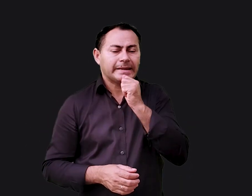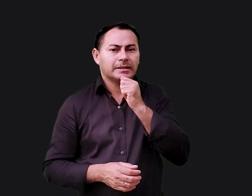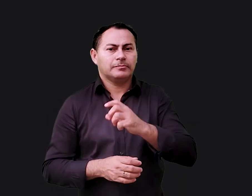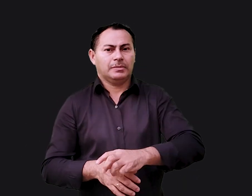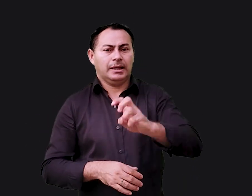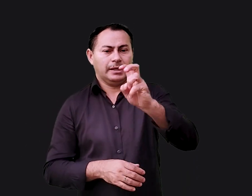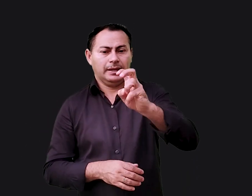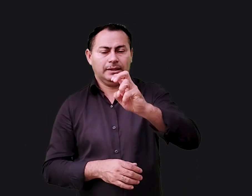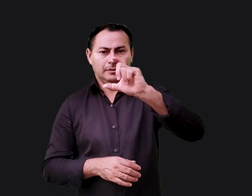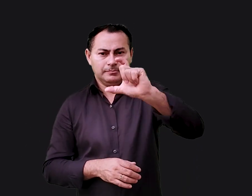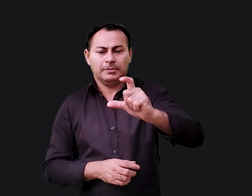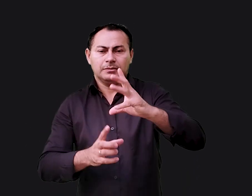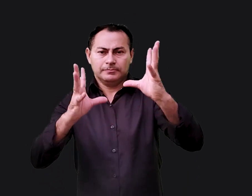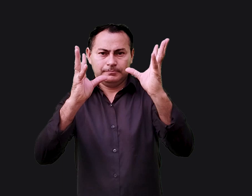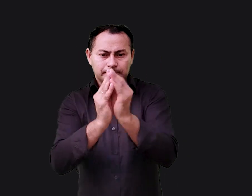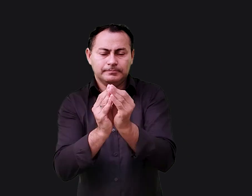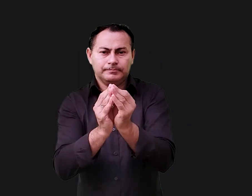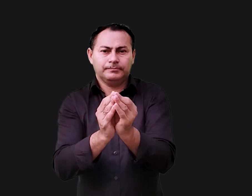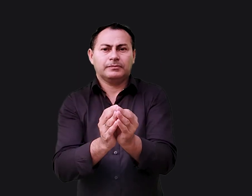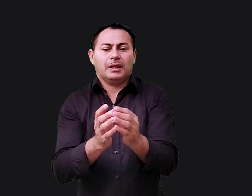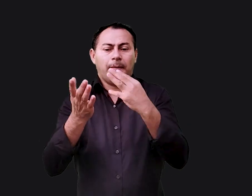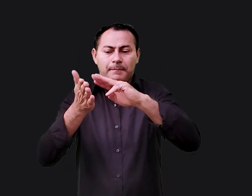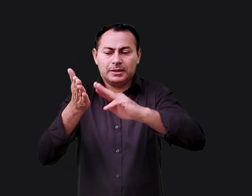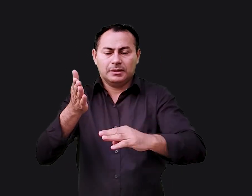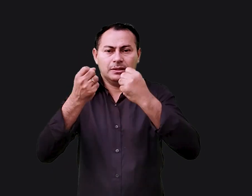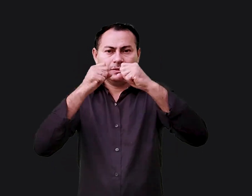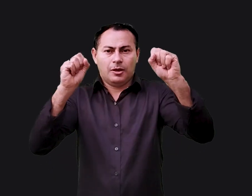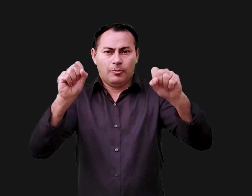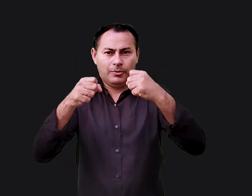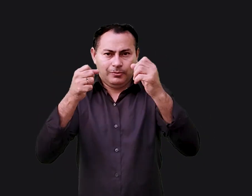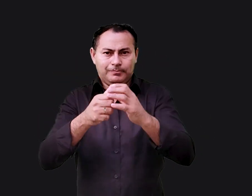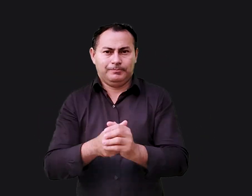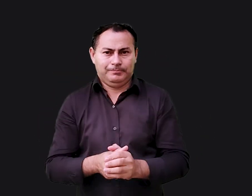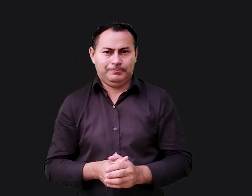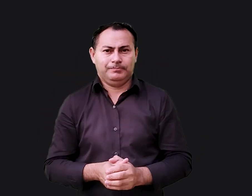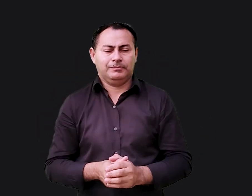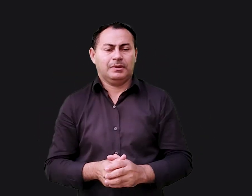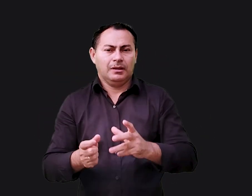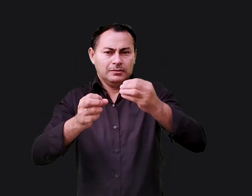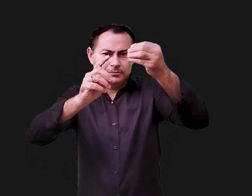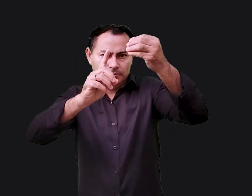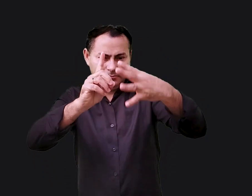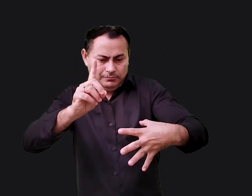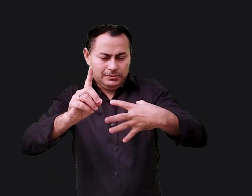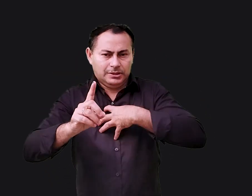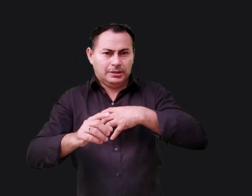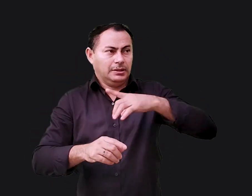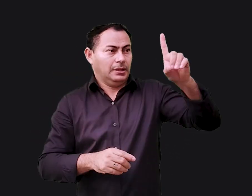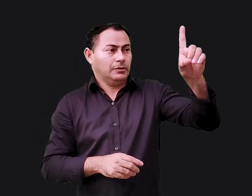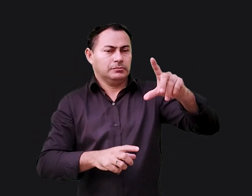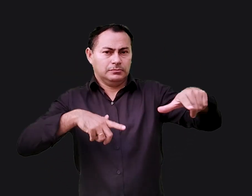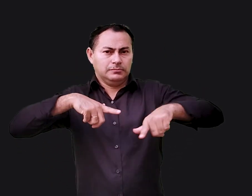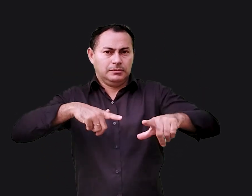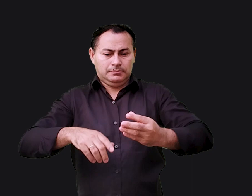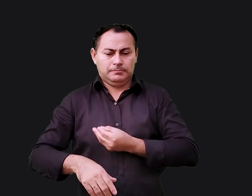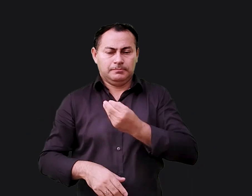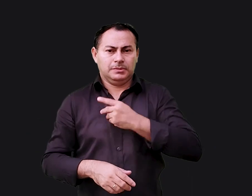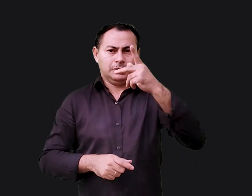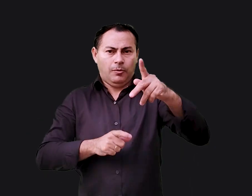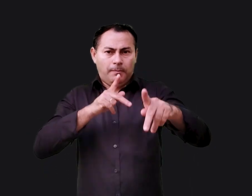ainda Uma quinta estrofe que resume e finaliza a mensagem desse Salmo ela descreve a maneira como Deus trabalha